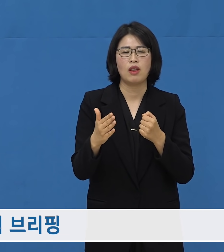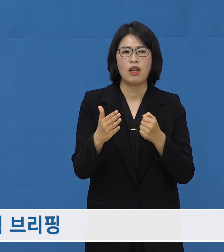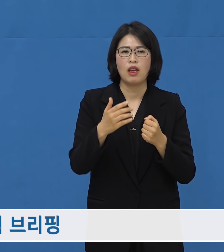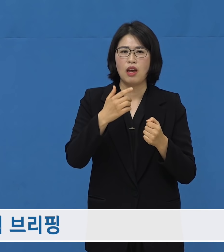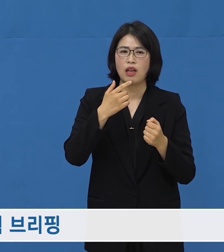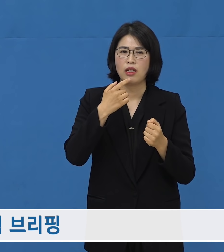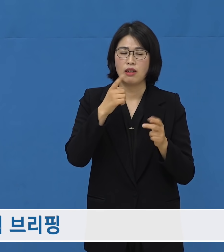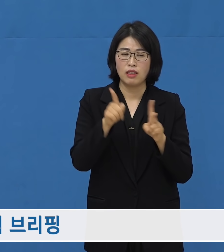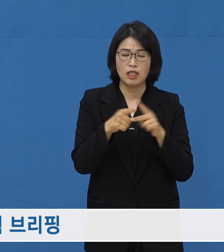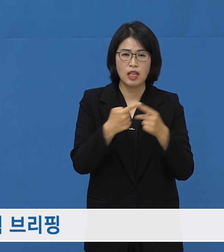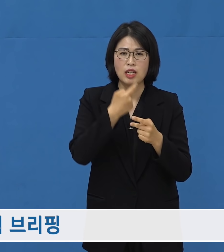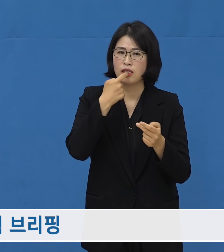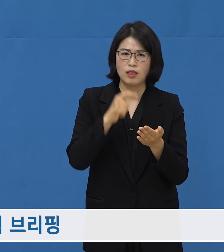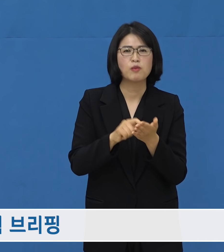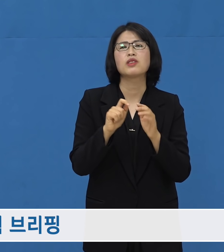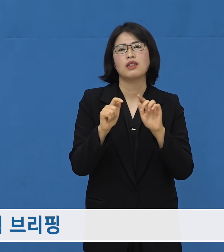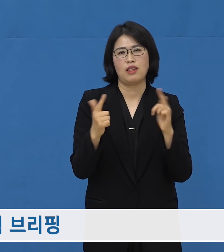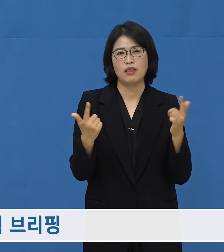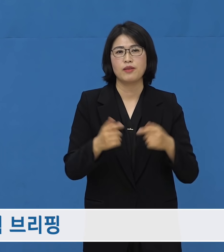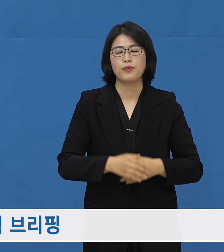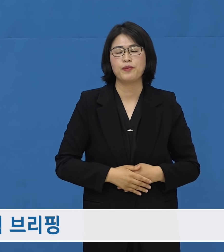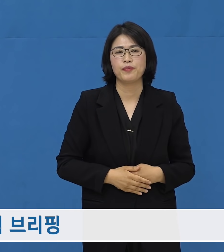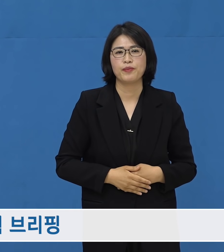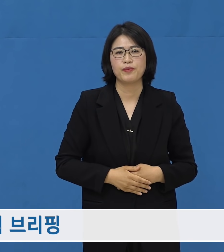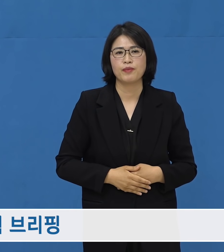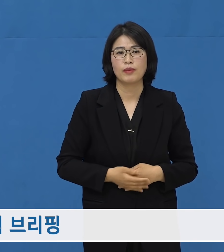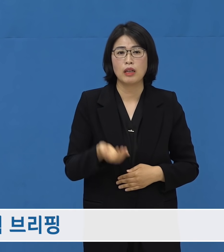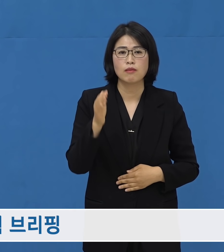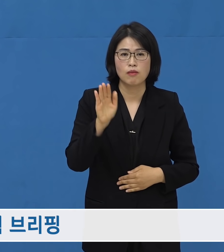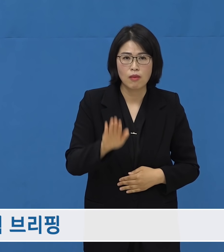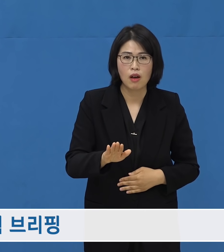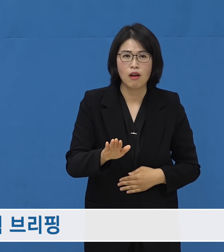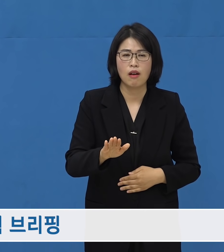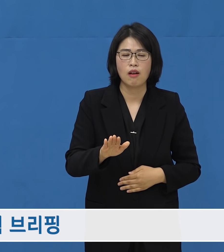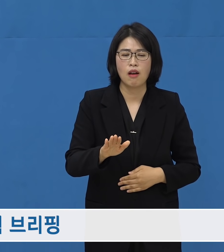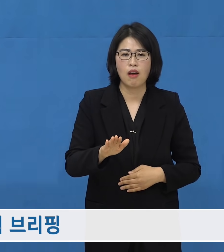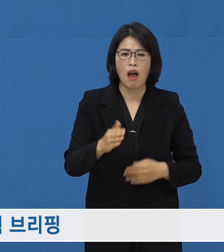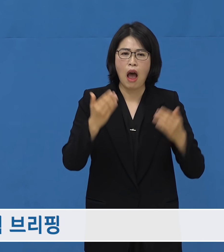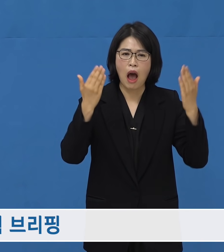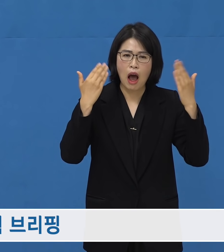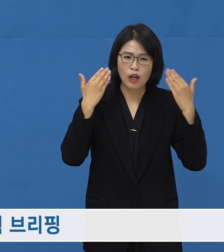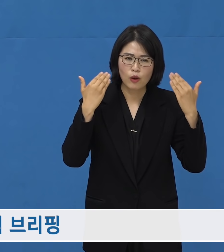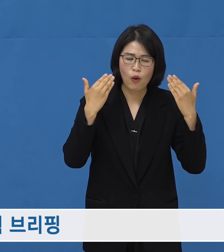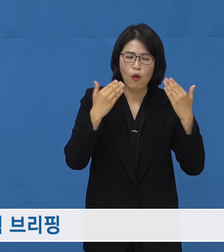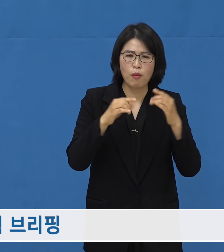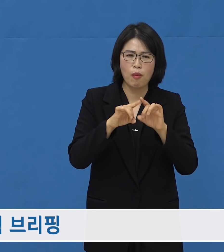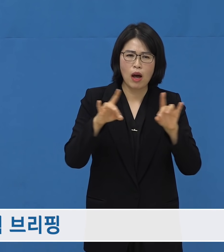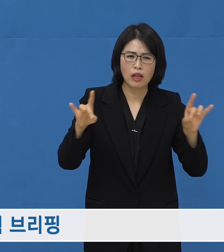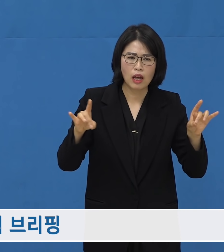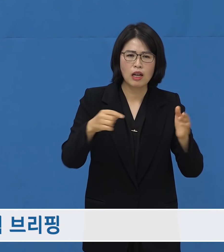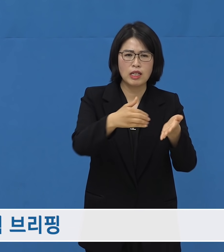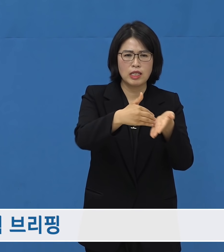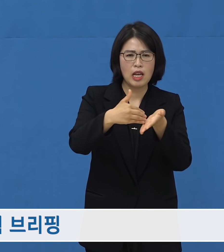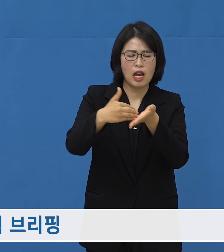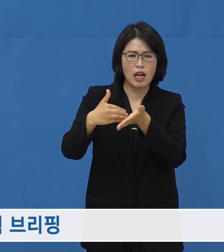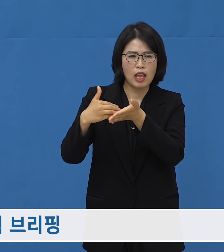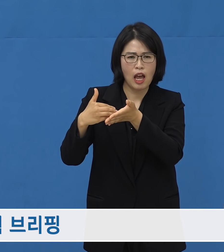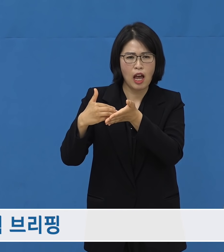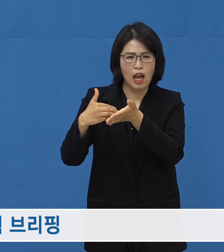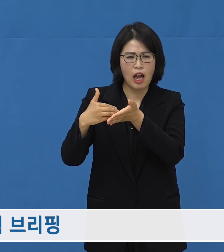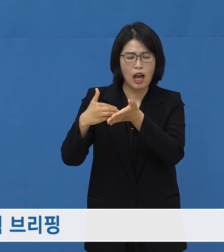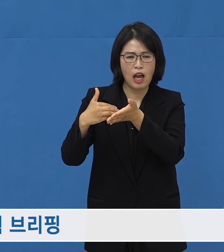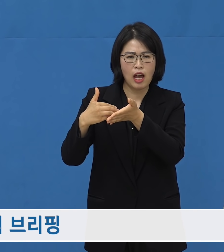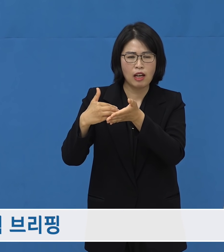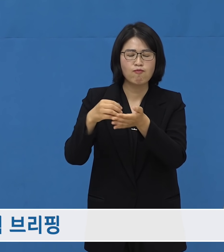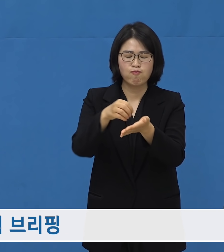이해하기 어려운 측면도 있습니다. 하지만 각급 학교에서 제안한 다양한 의견을